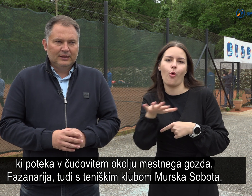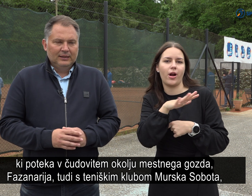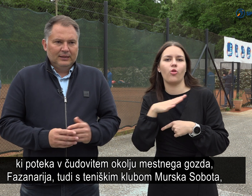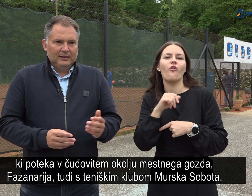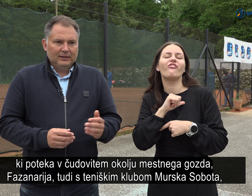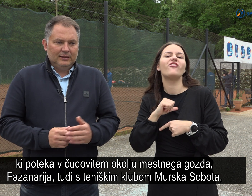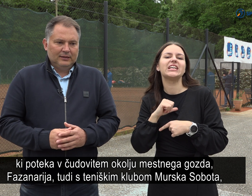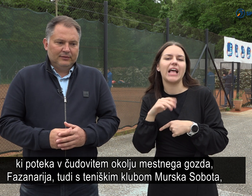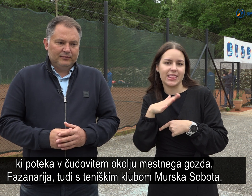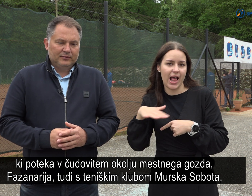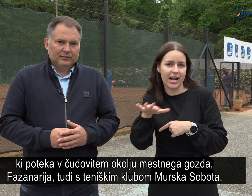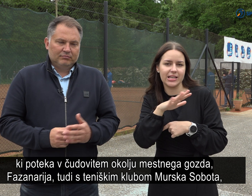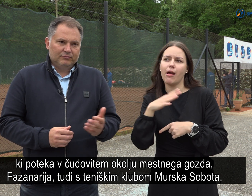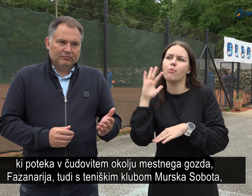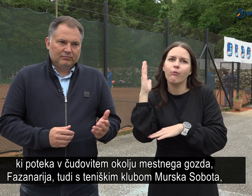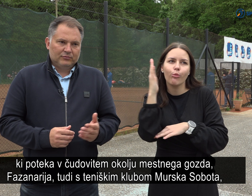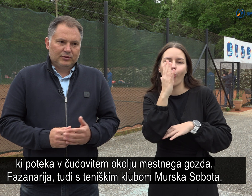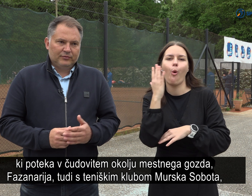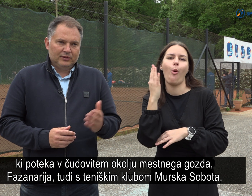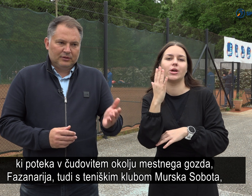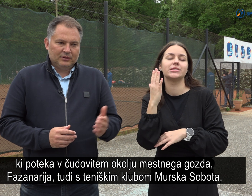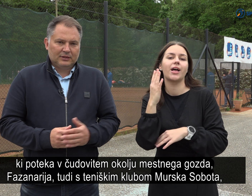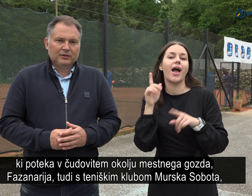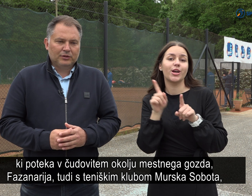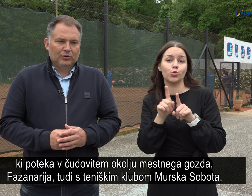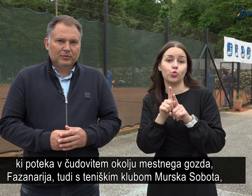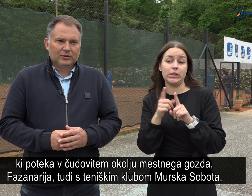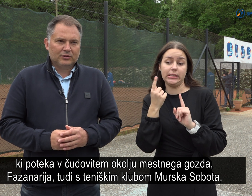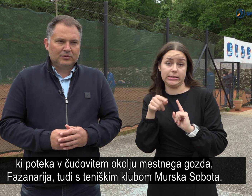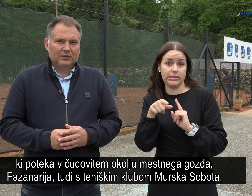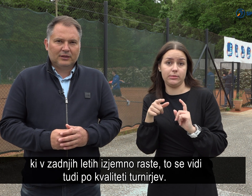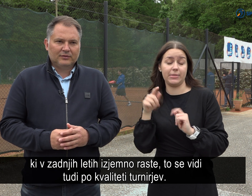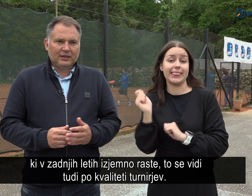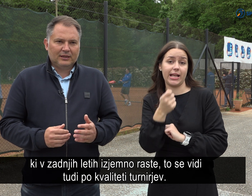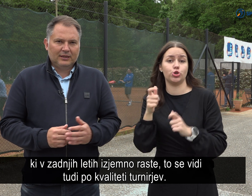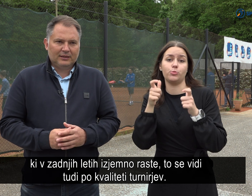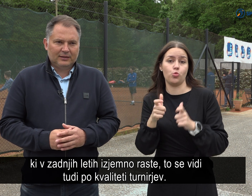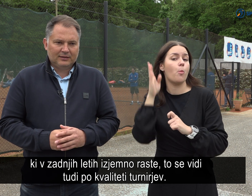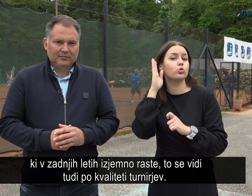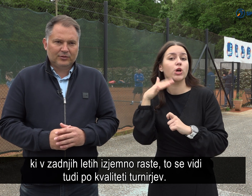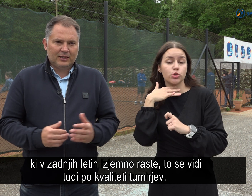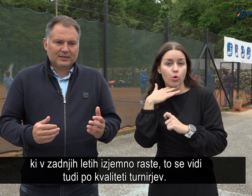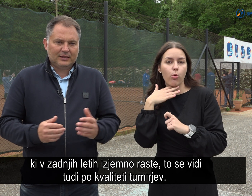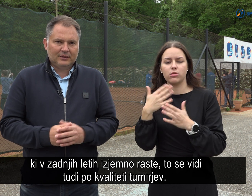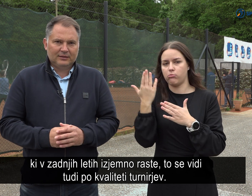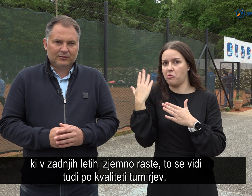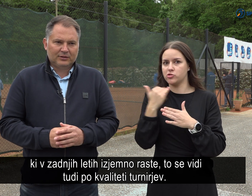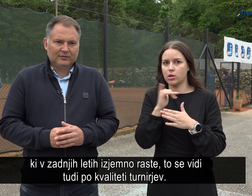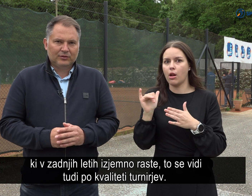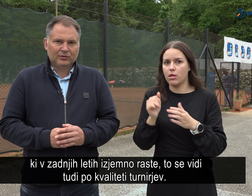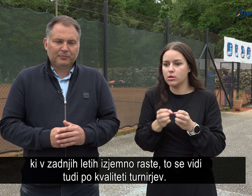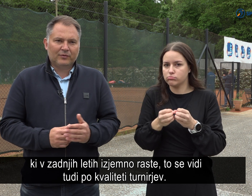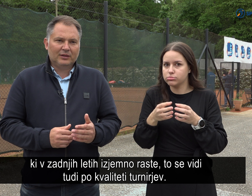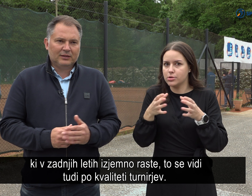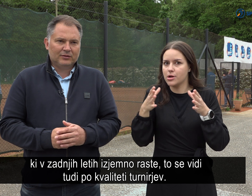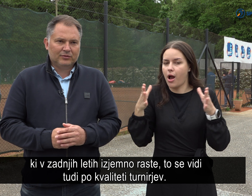Fazanarija in tudi s teniškim klubom Murska Sobota, ki v zadnjih letih izjemno raste, to se